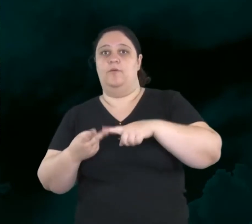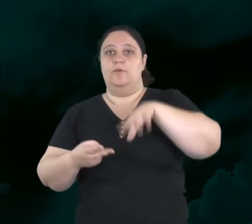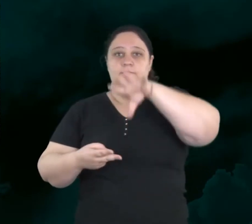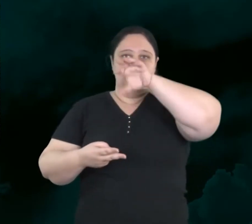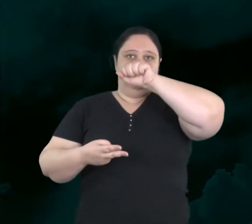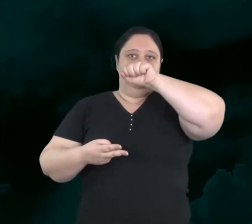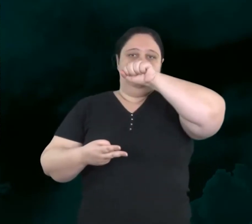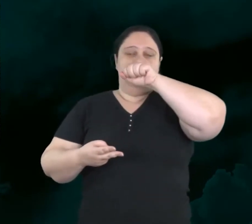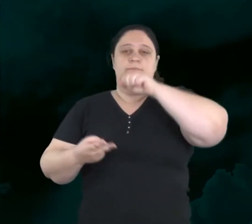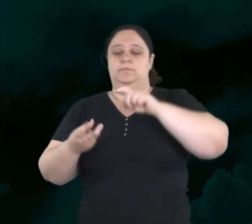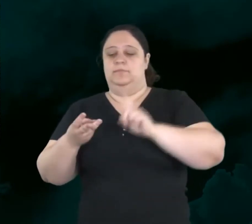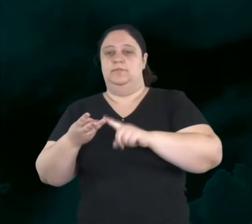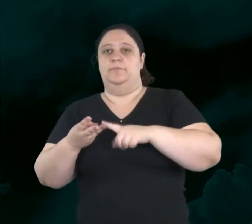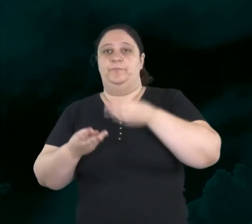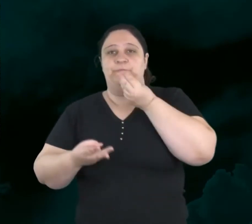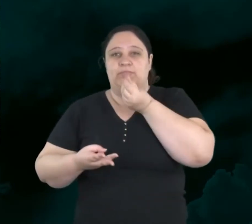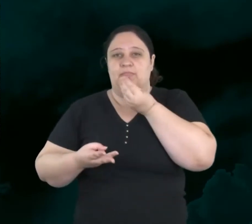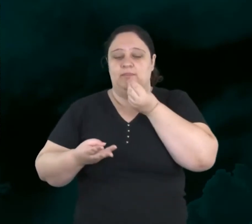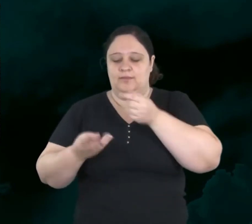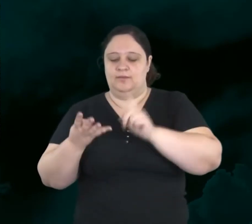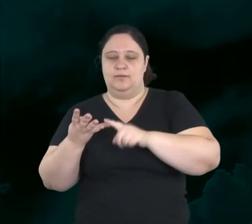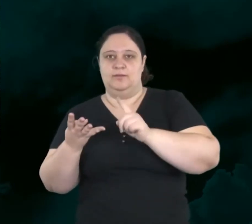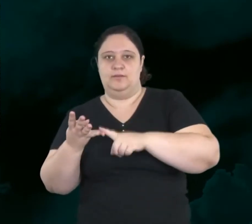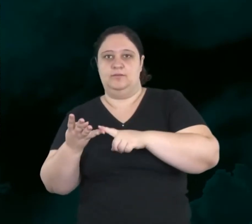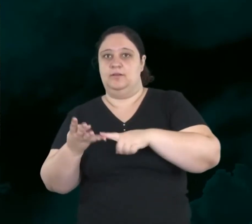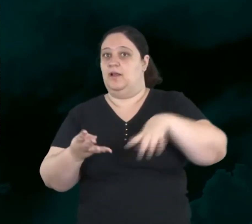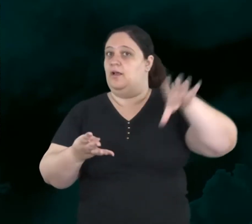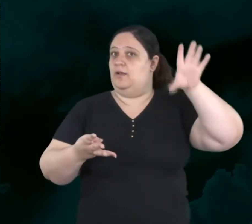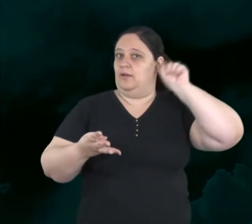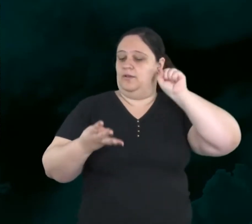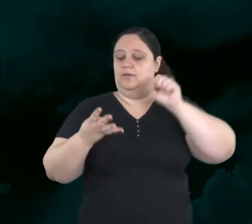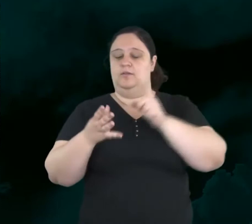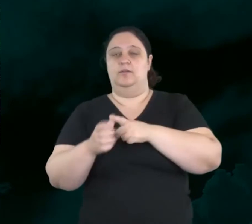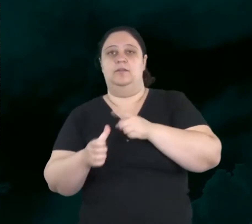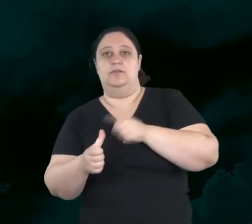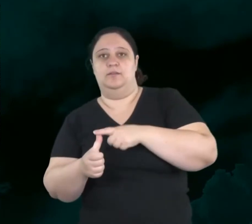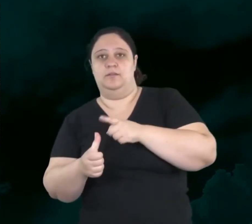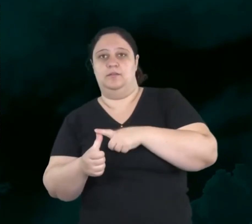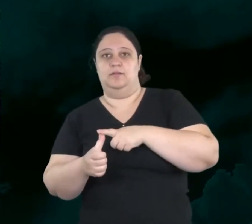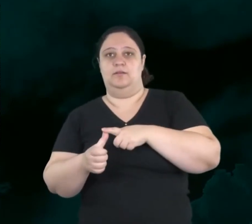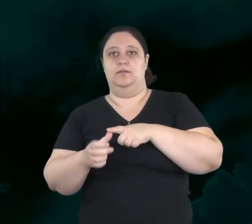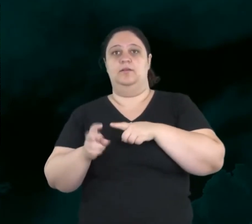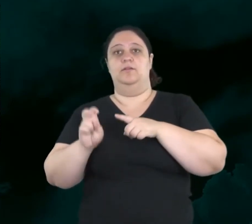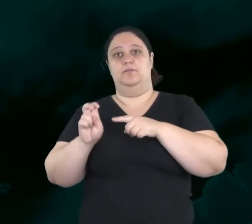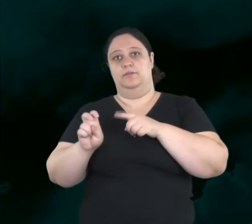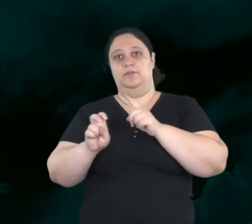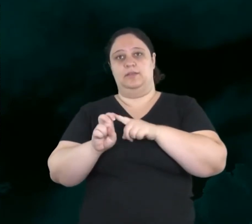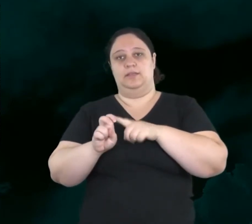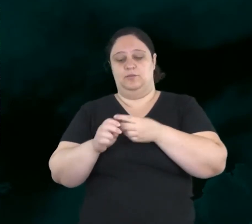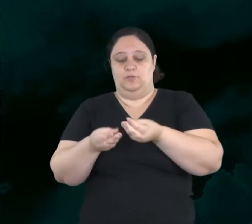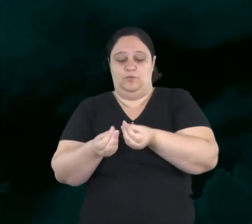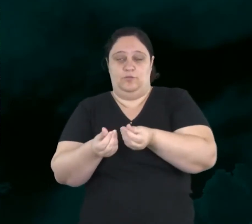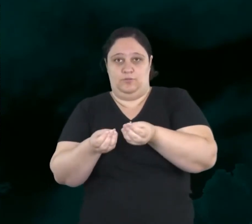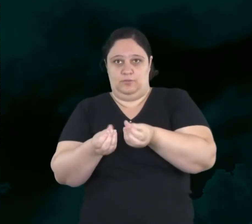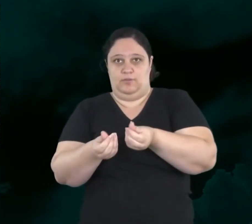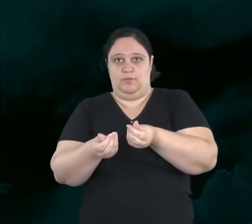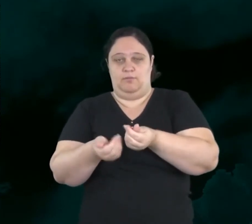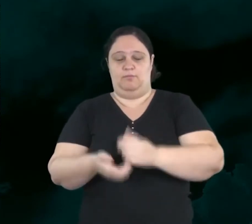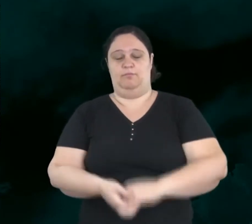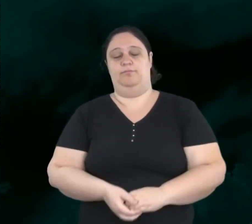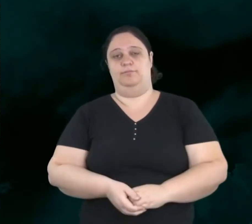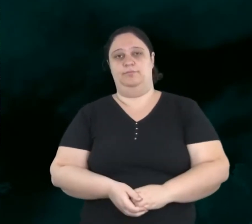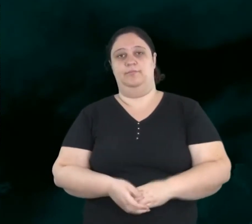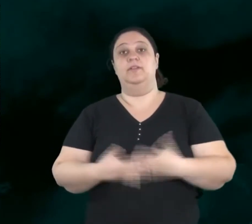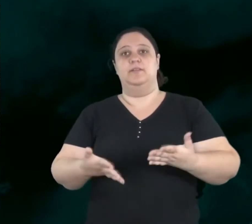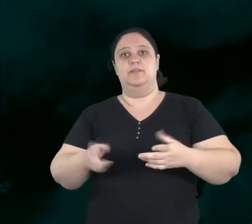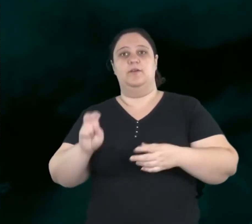olfato, sentido do paladar, sentido da audição e sentido do tato. Então, com